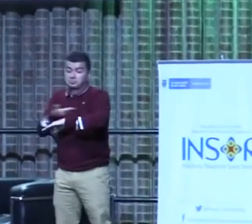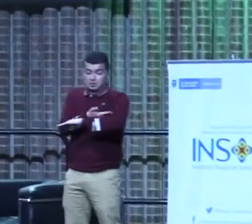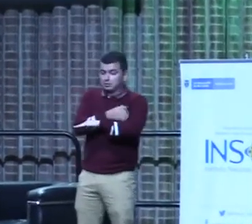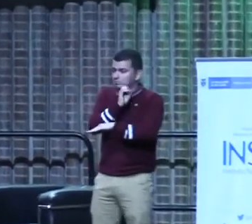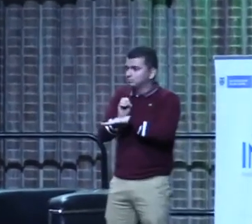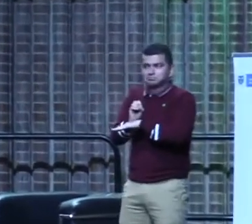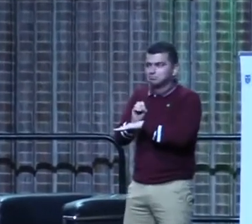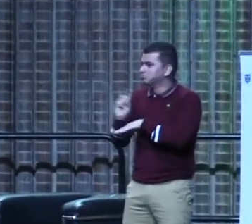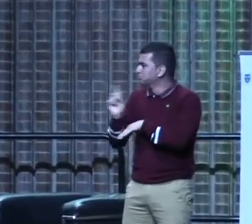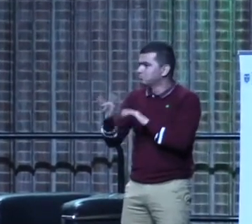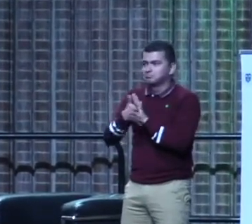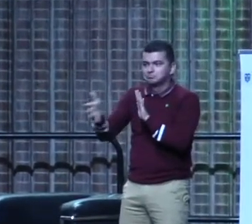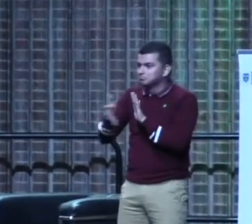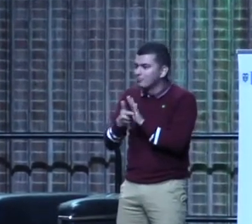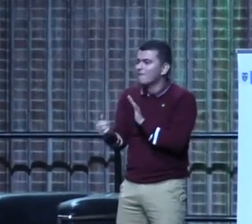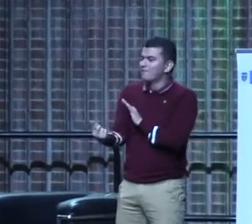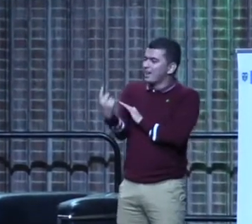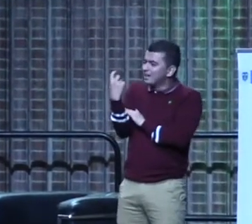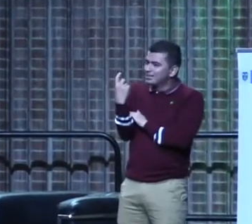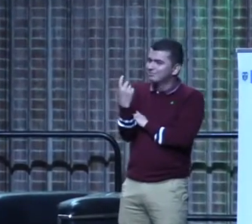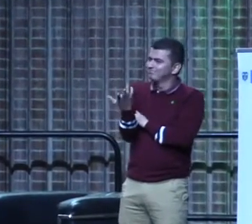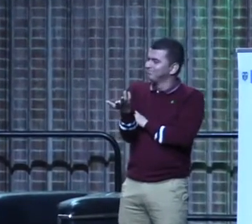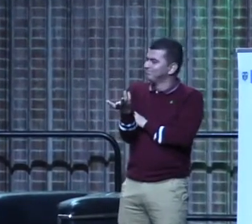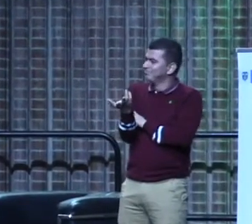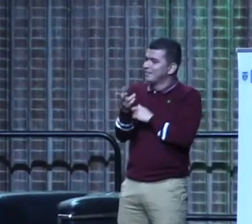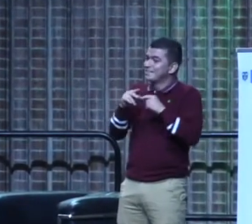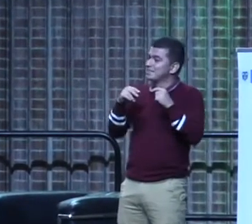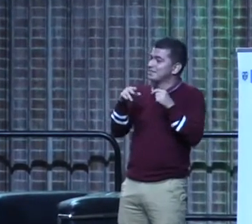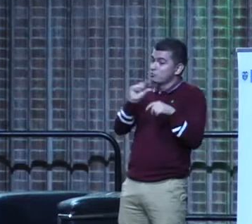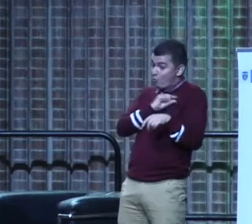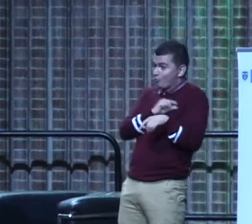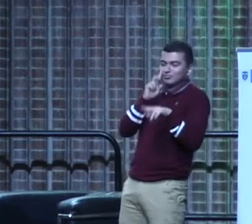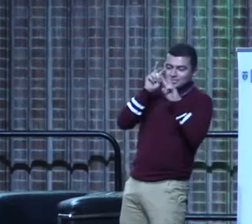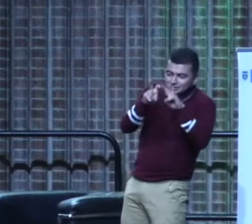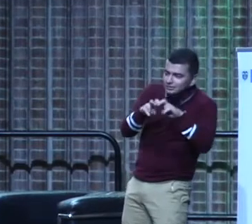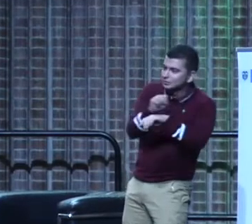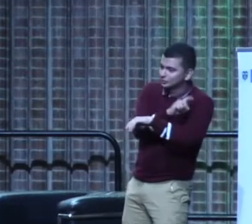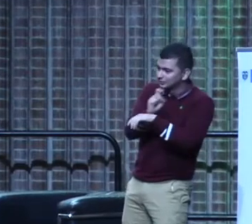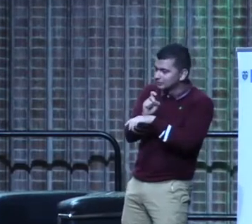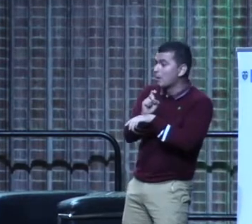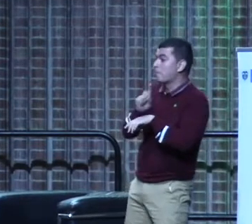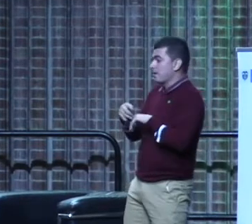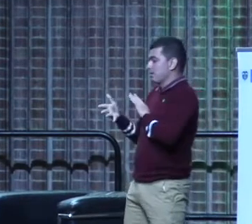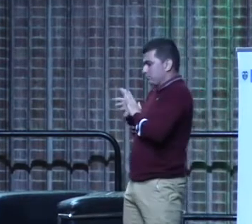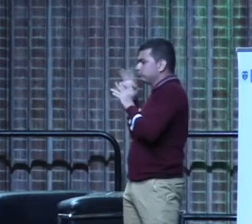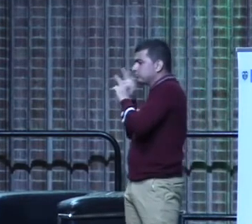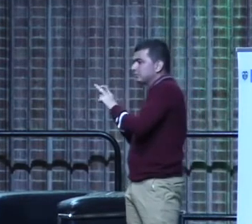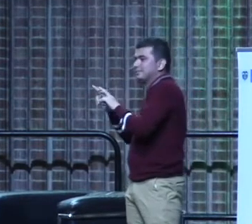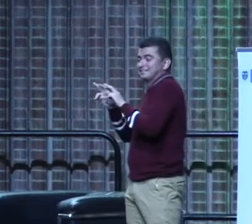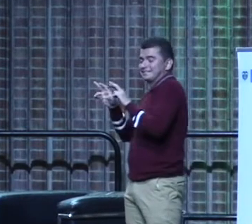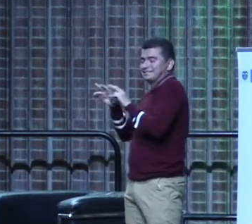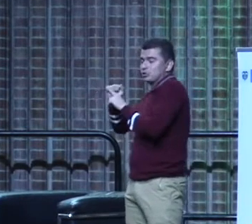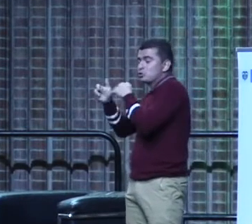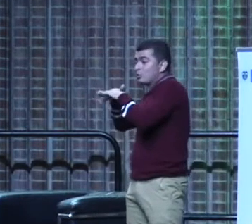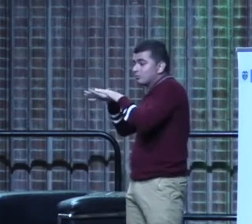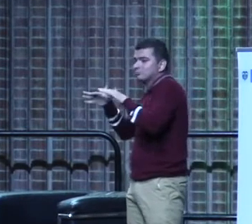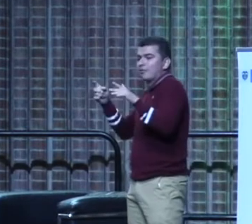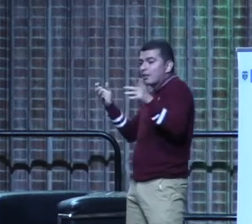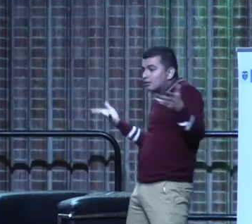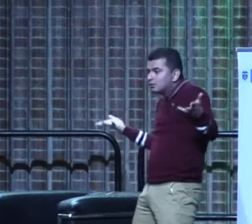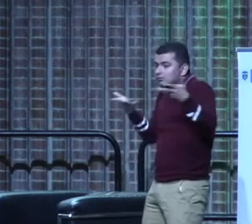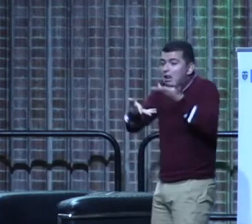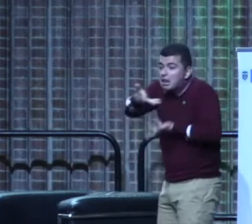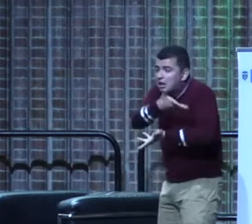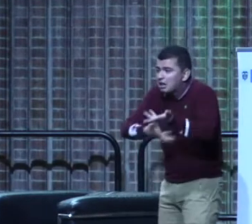Entonces, también se requiere obviamente que, si bien se genera una atención a partir de la educación formal con los